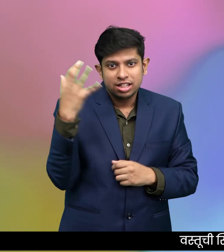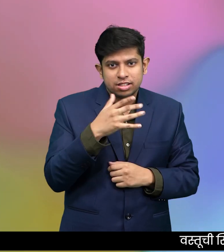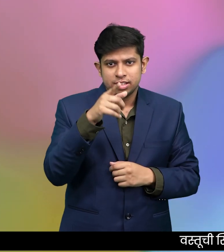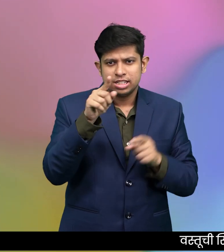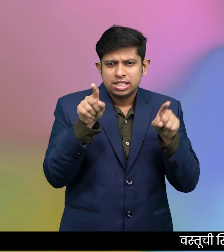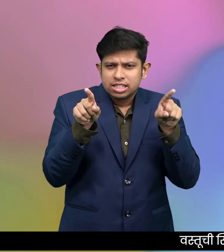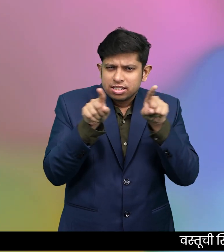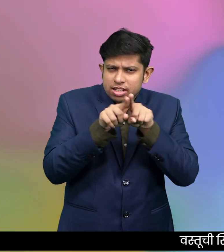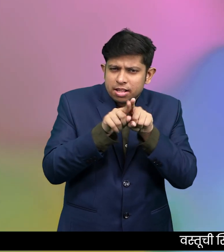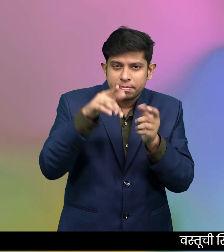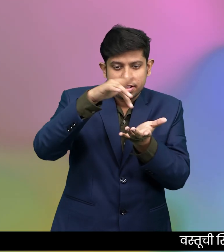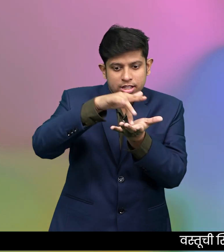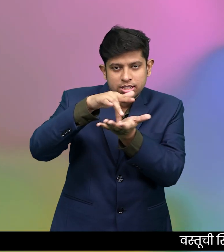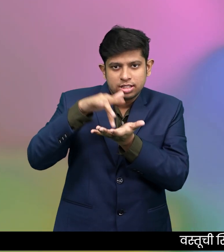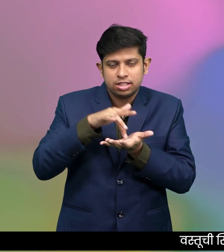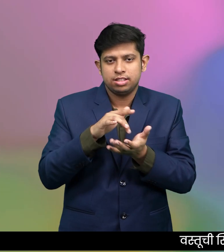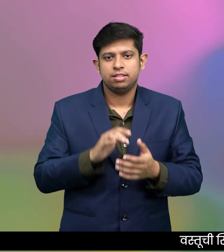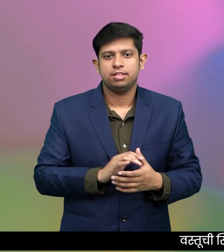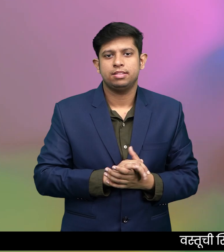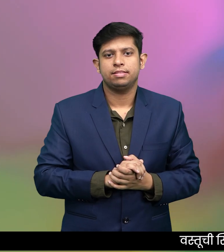similar position.